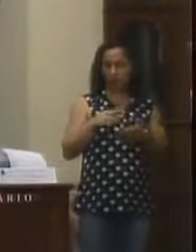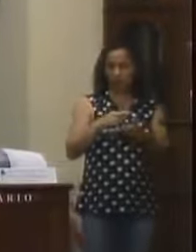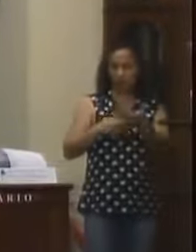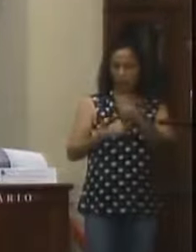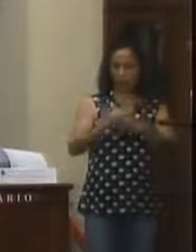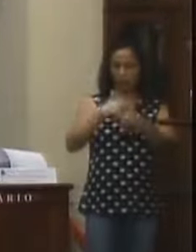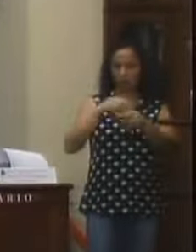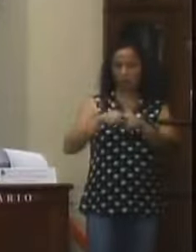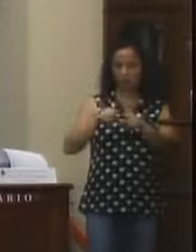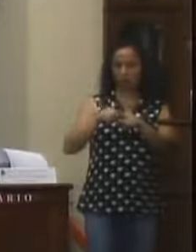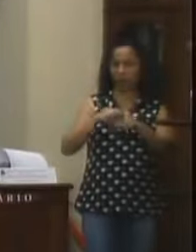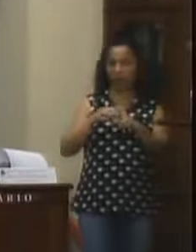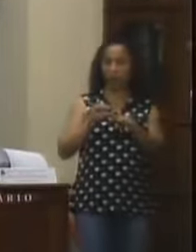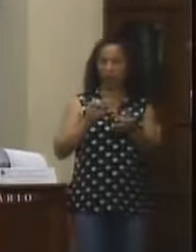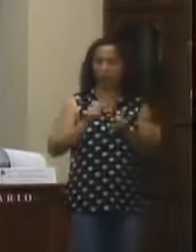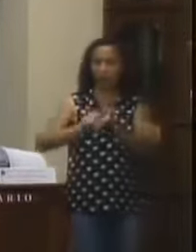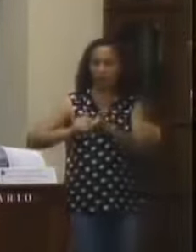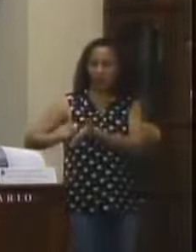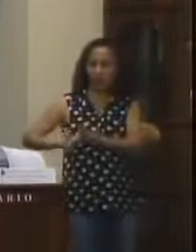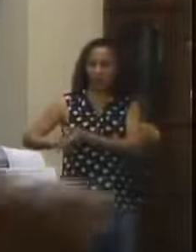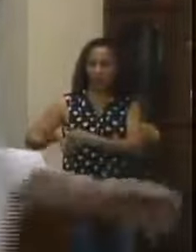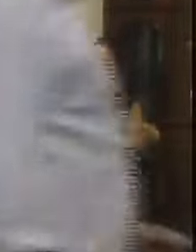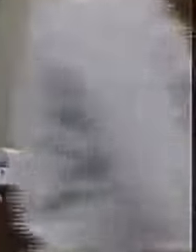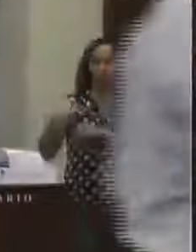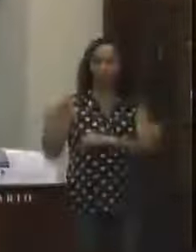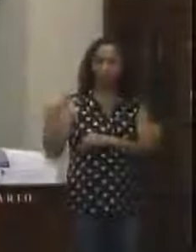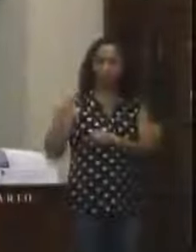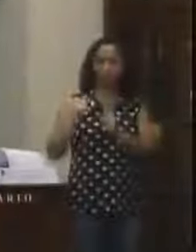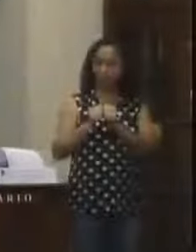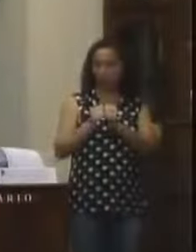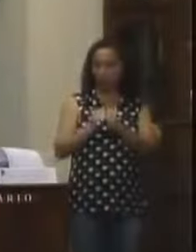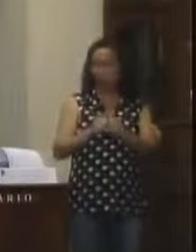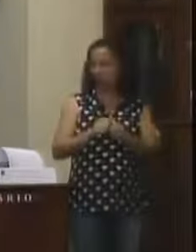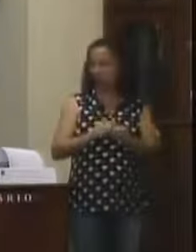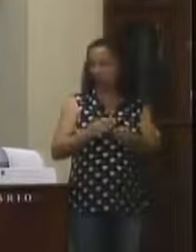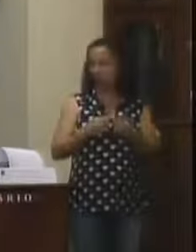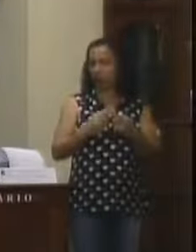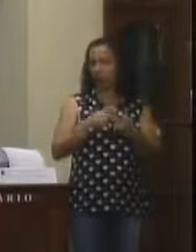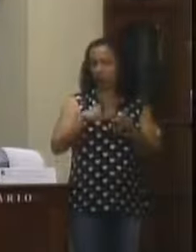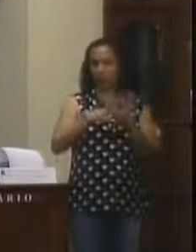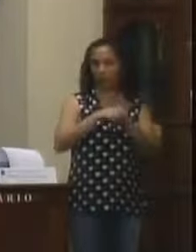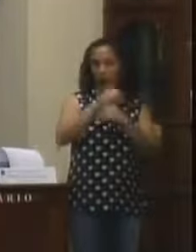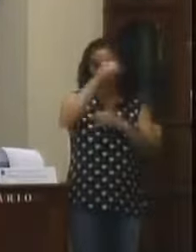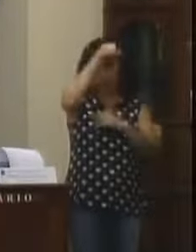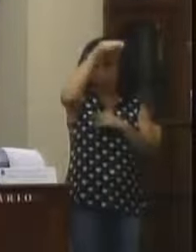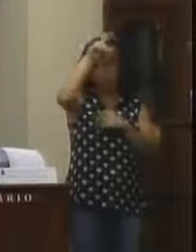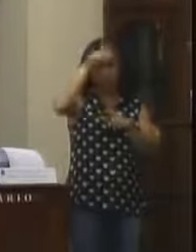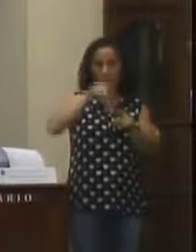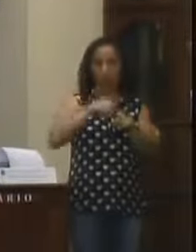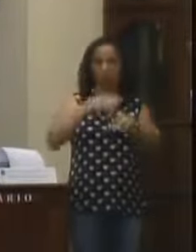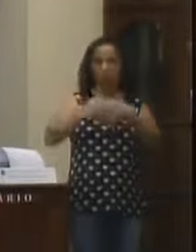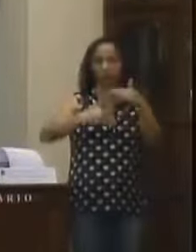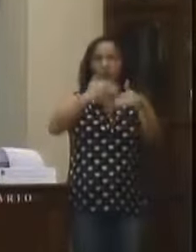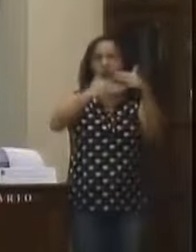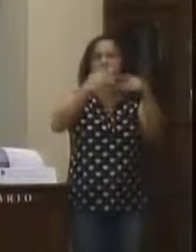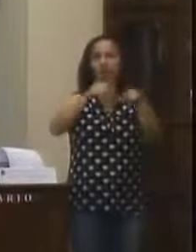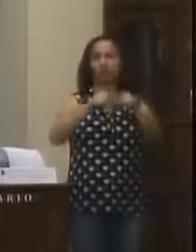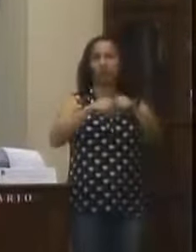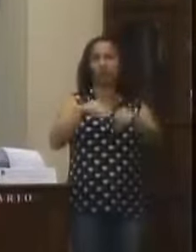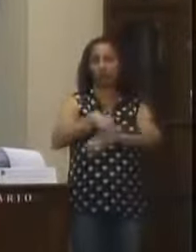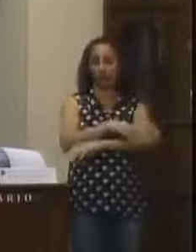como atribuições do plenário, conjunto de vereadores, a elaboração de leis municipais, estando entre elas a denominação e alteração de logradouros